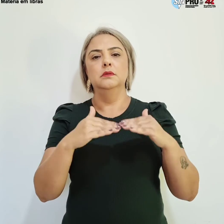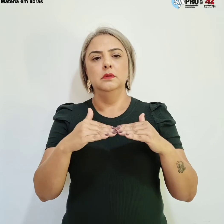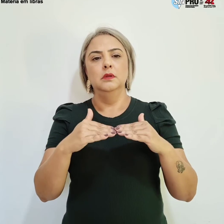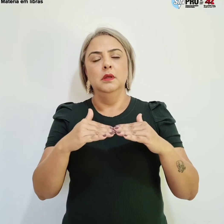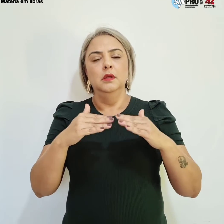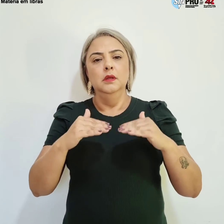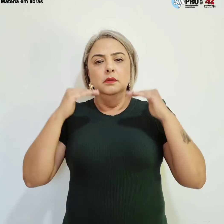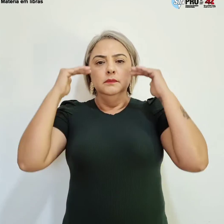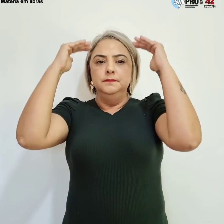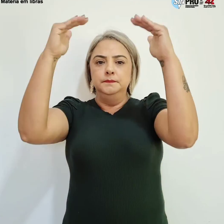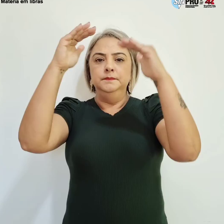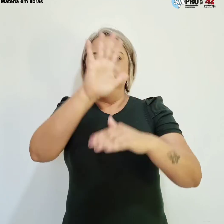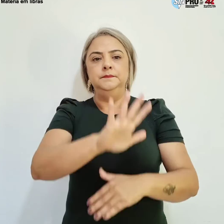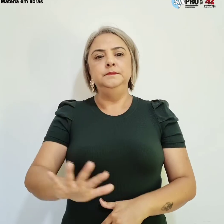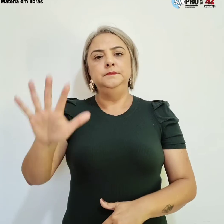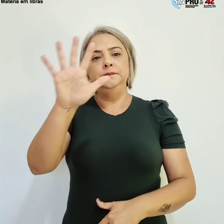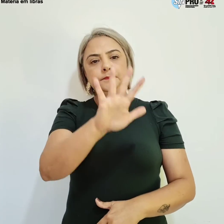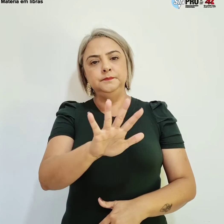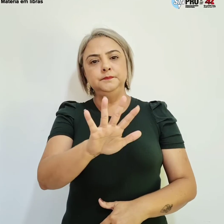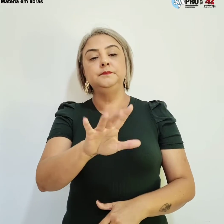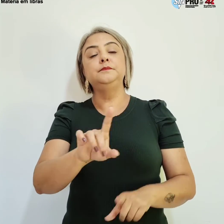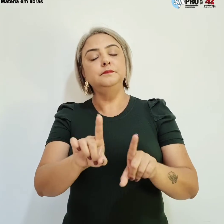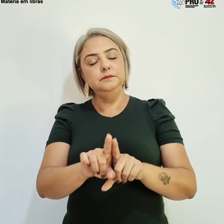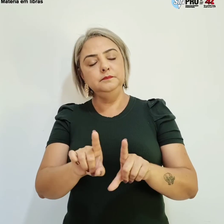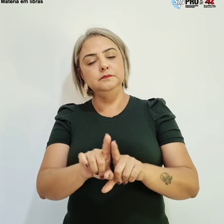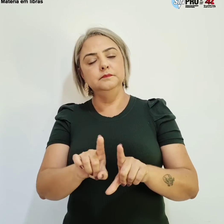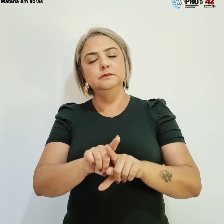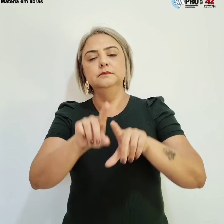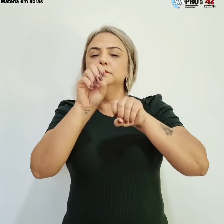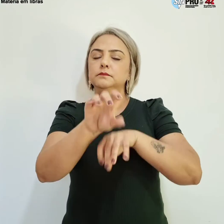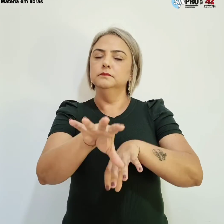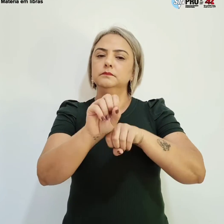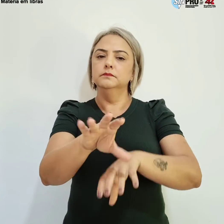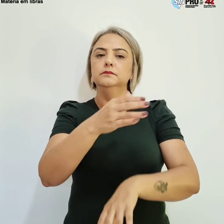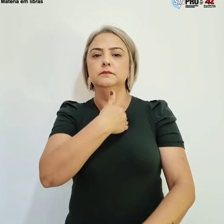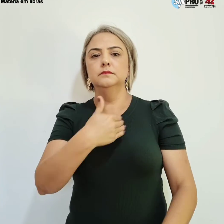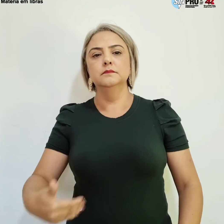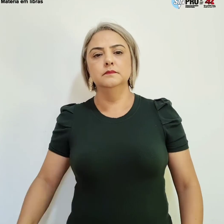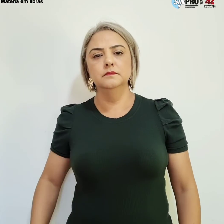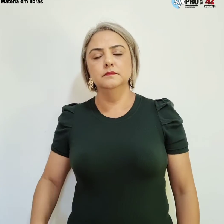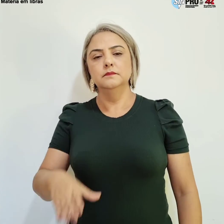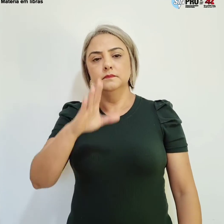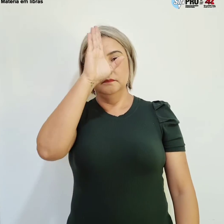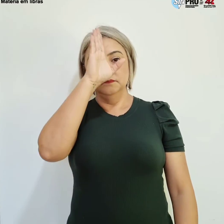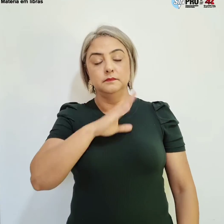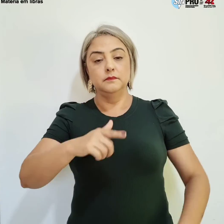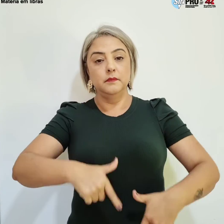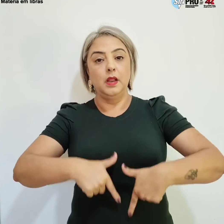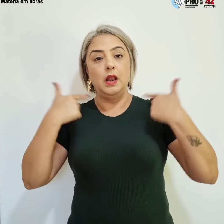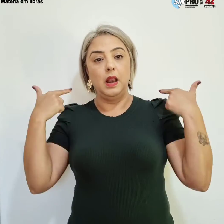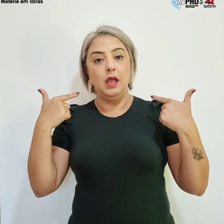soberania nacional e, sobretudo, da educação pública, gratuita, laica,